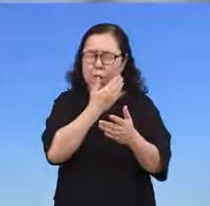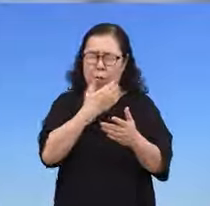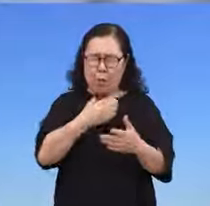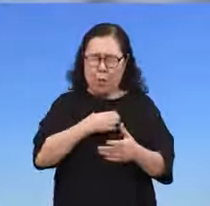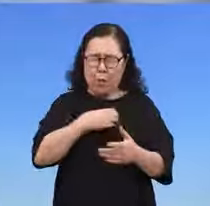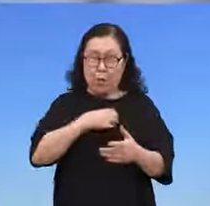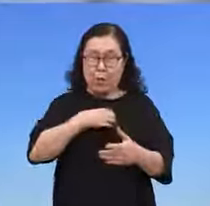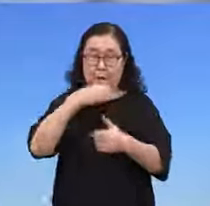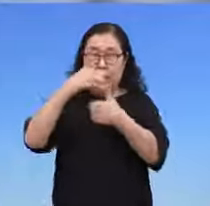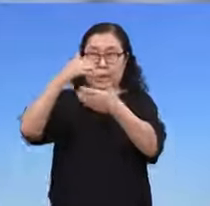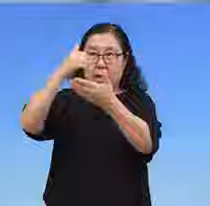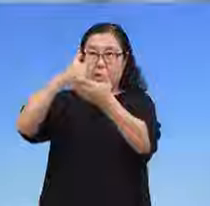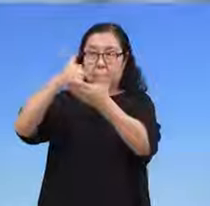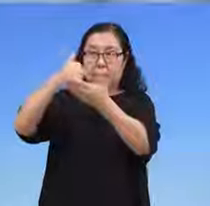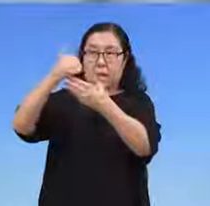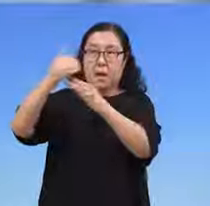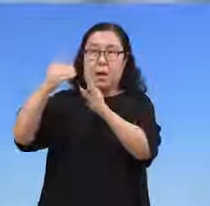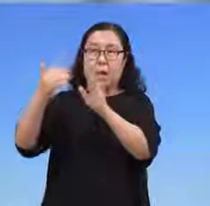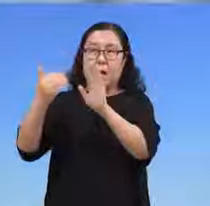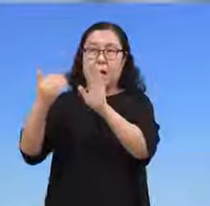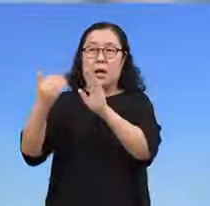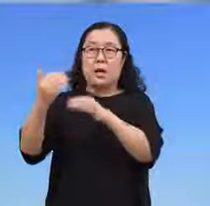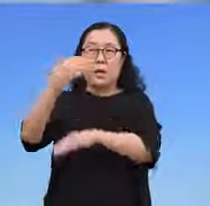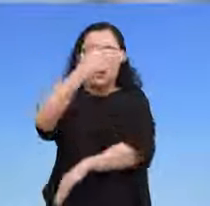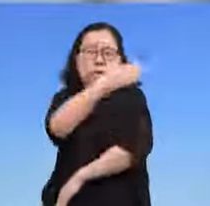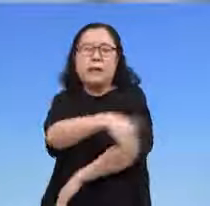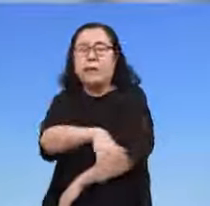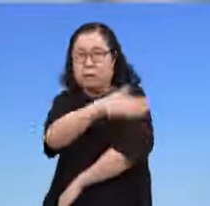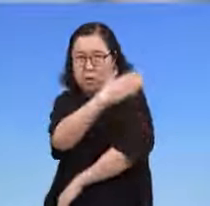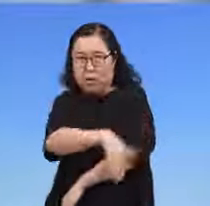겁니다. 아무리 잘 갖추면 무슨 소용이 있습니까?